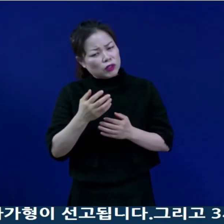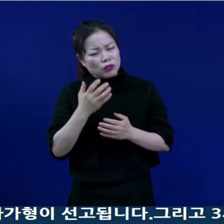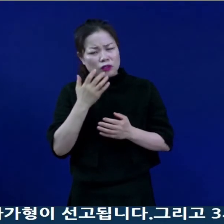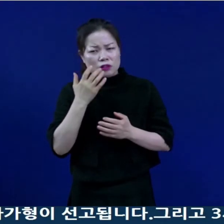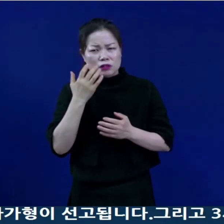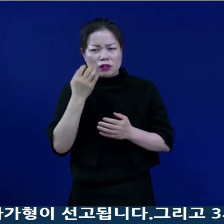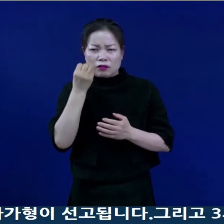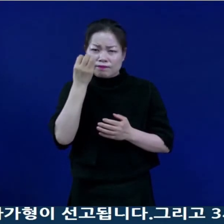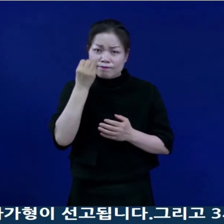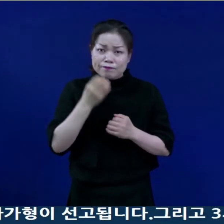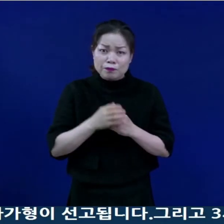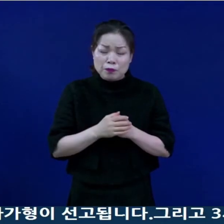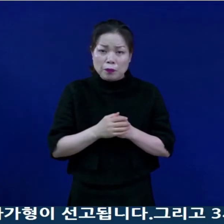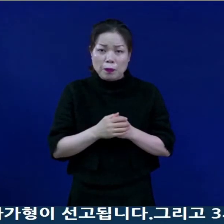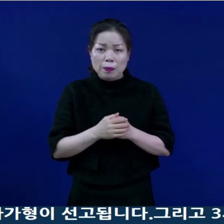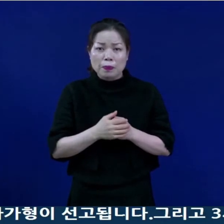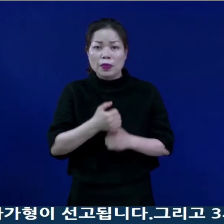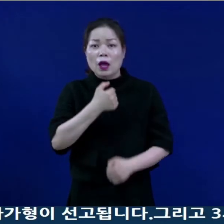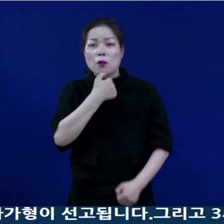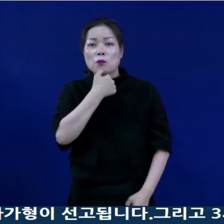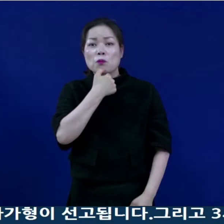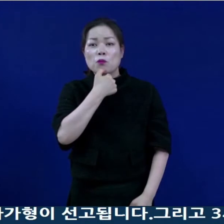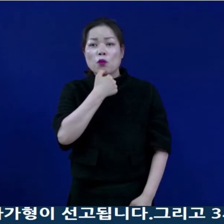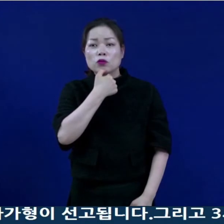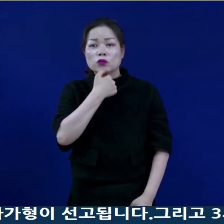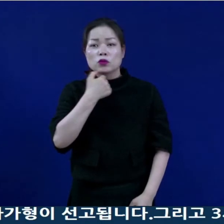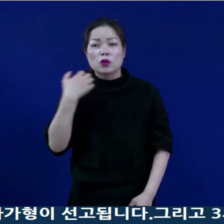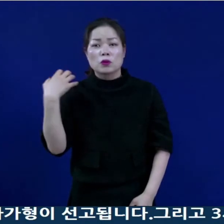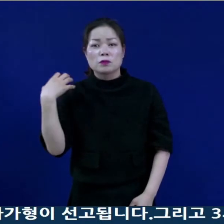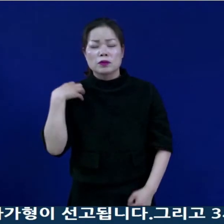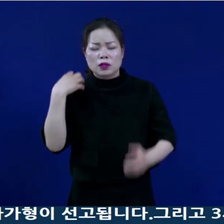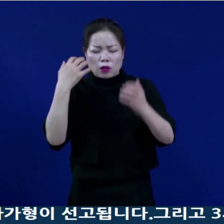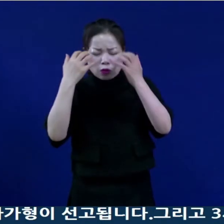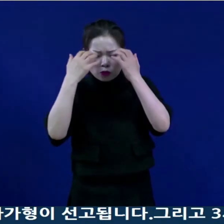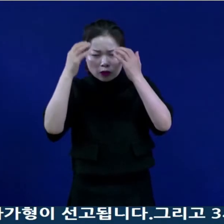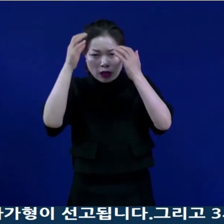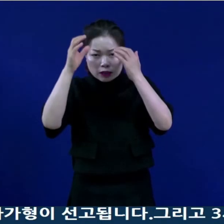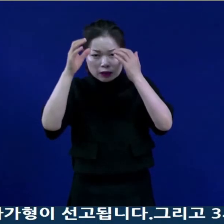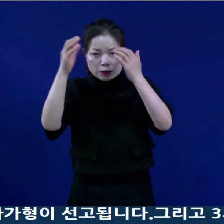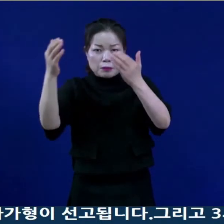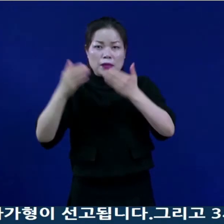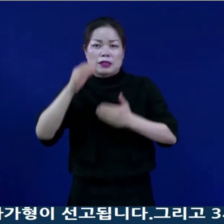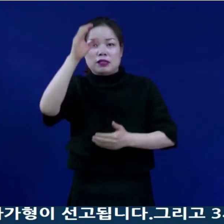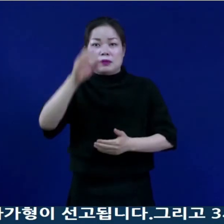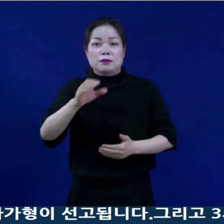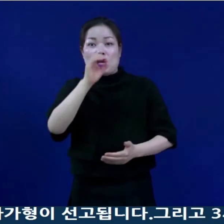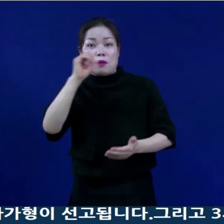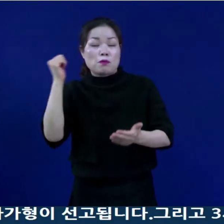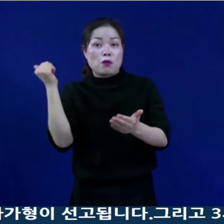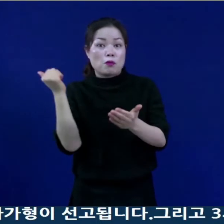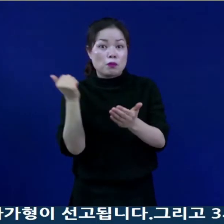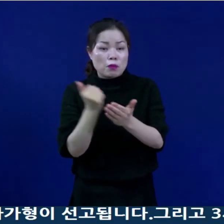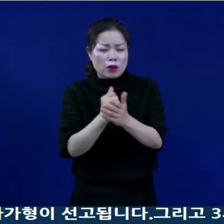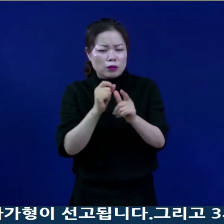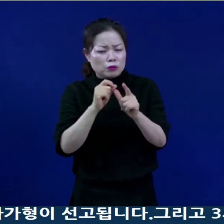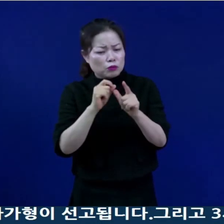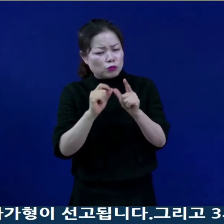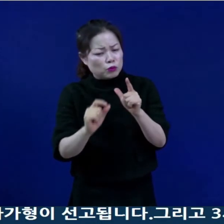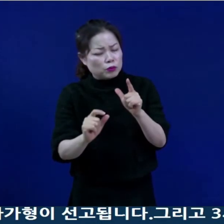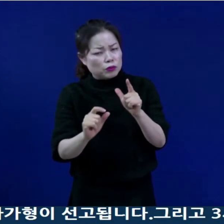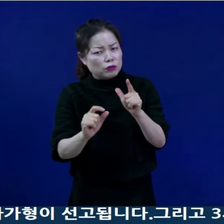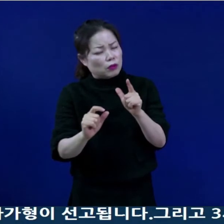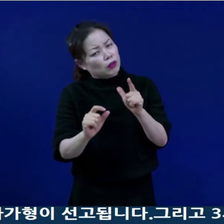있었습니다. 본디오 빌라도에게 고난을 받으사 십자가에 못 박히신, 이 부분이 사실 굉장히